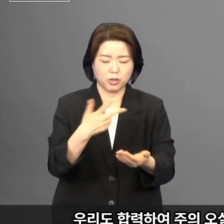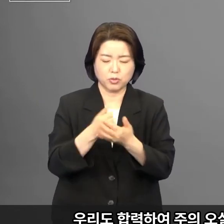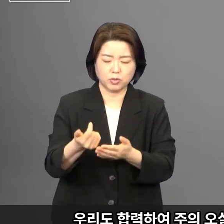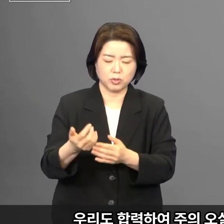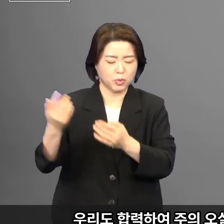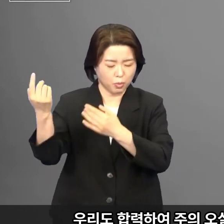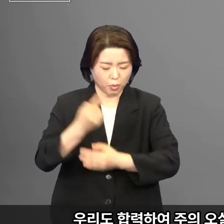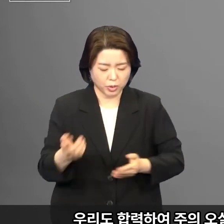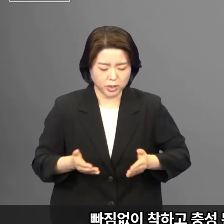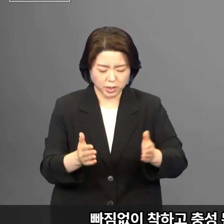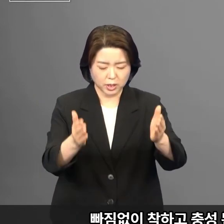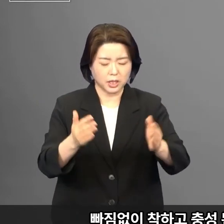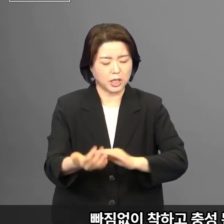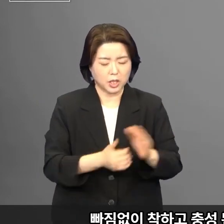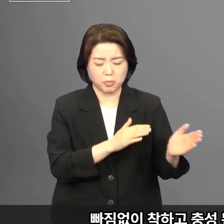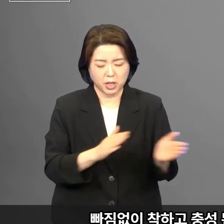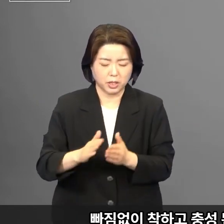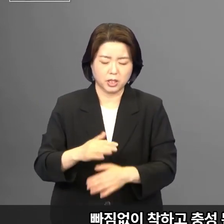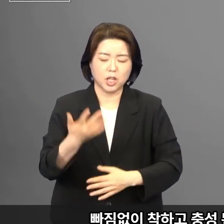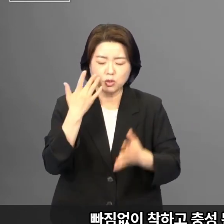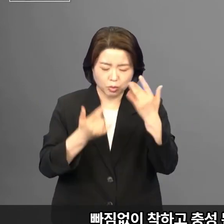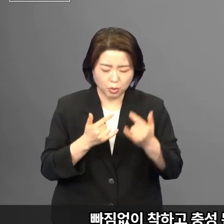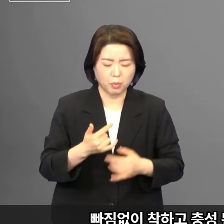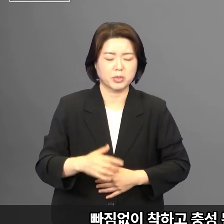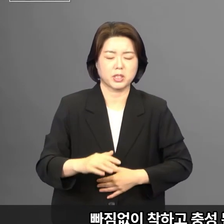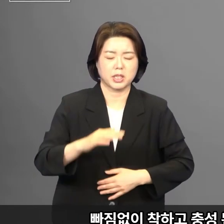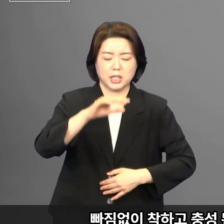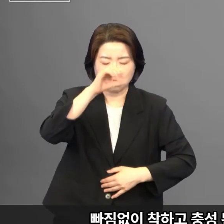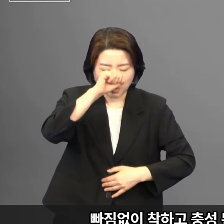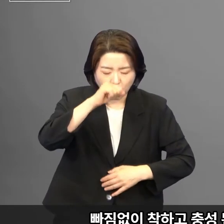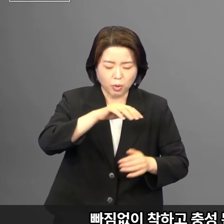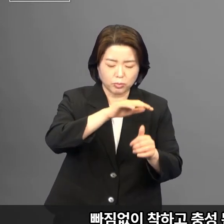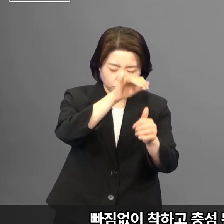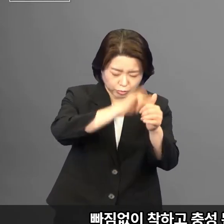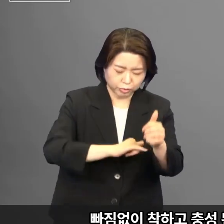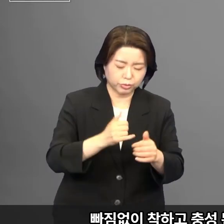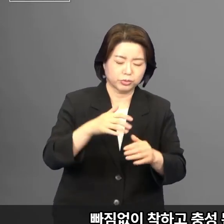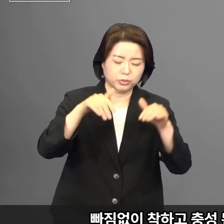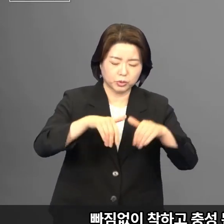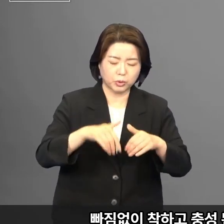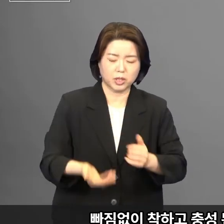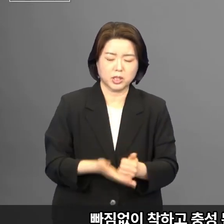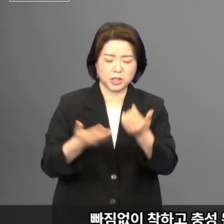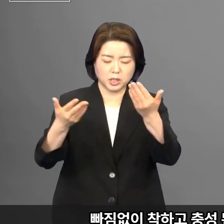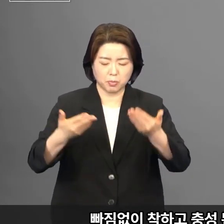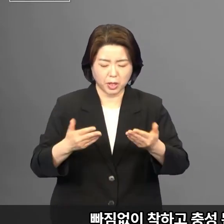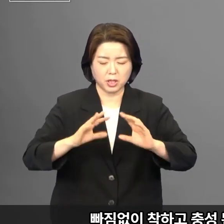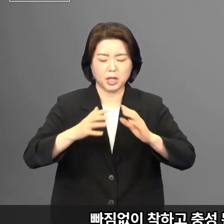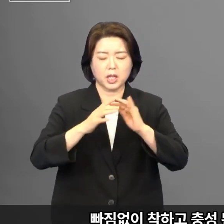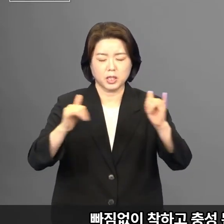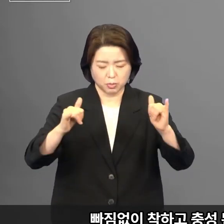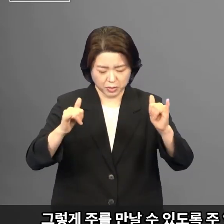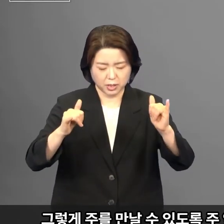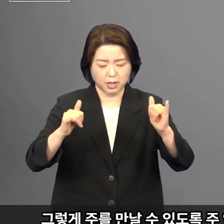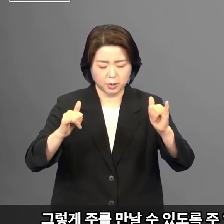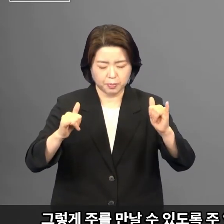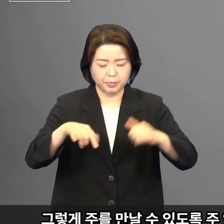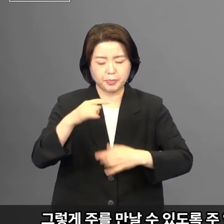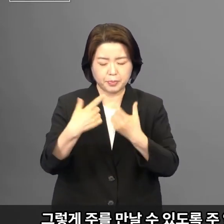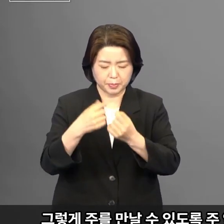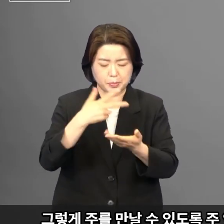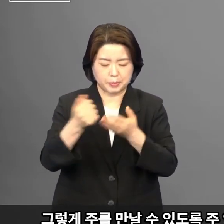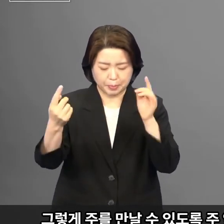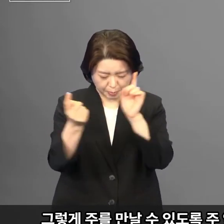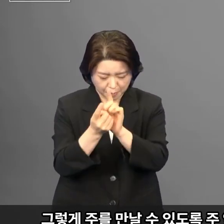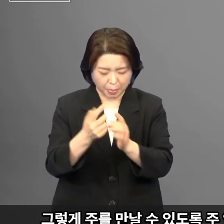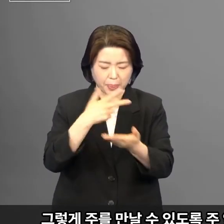예배할 때에 어느 한 명도 빠짐없이 착하고 충성된 종이라고 그렇게 칭찬받는 하나님의 백성, 그렇게 주를 만날 수 있도록,